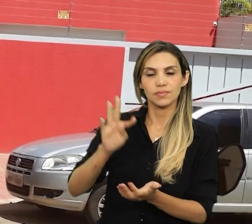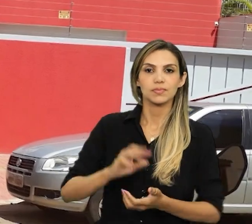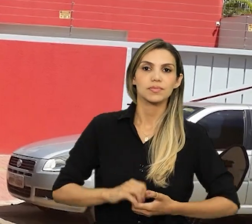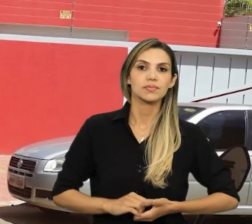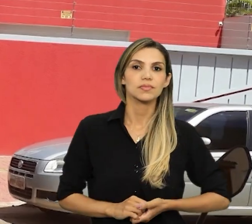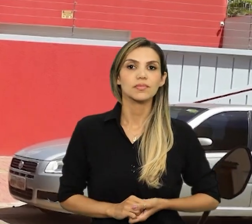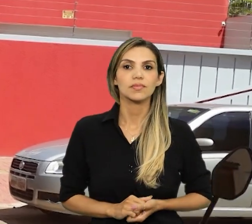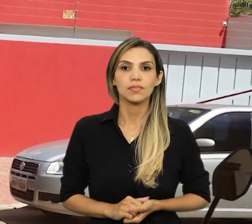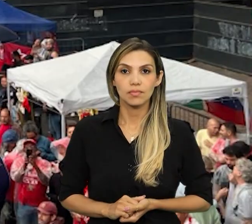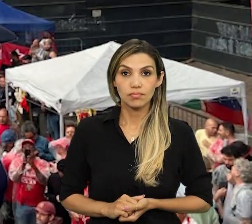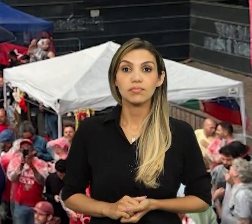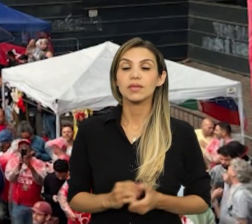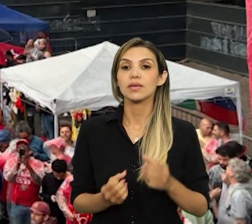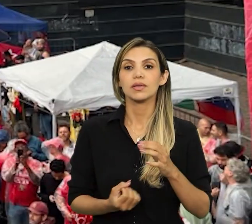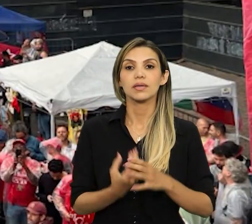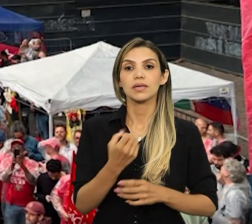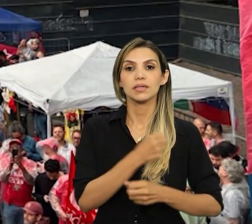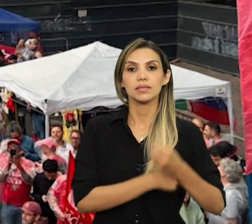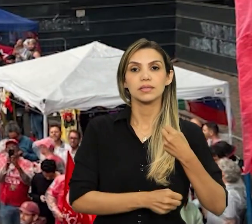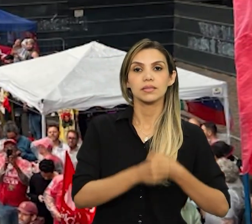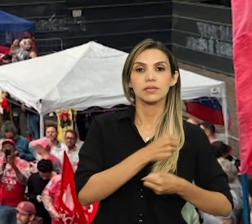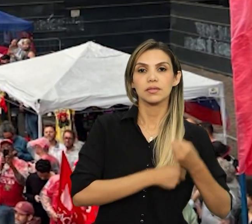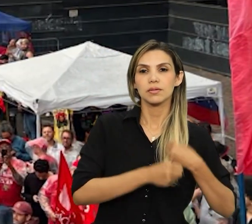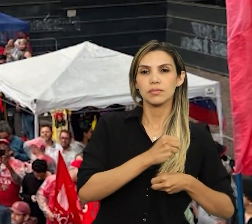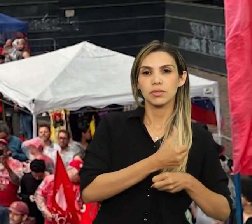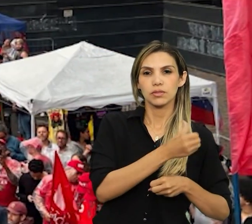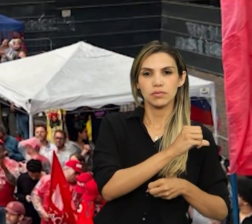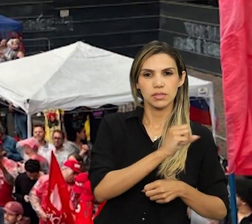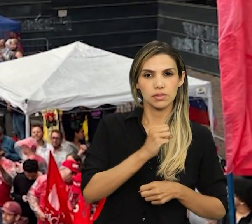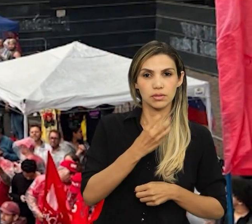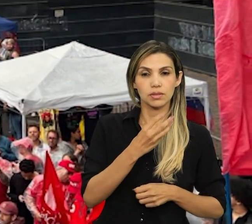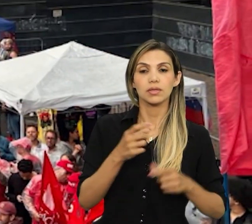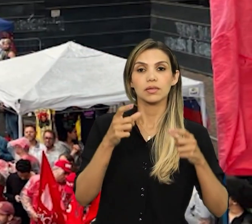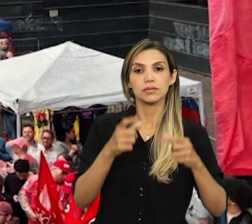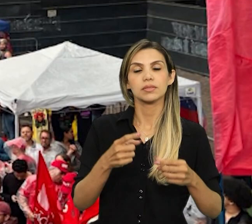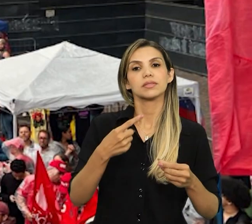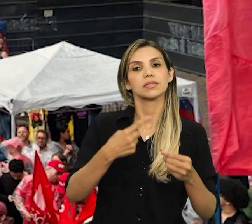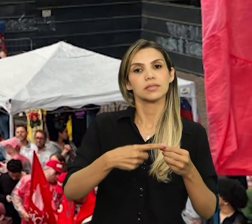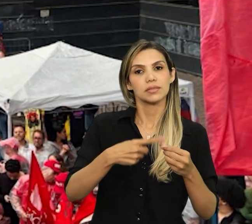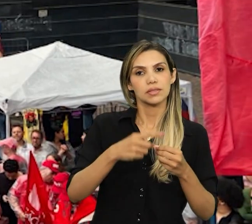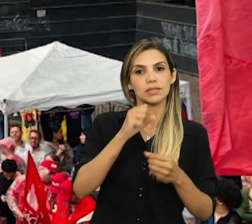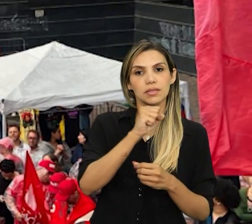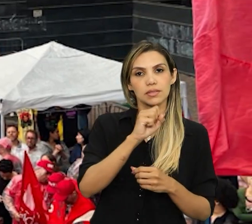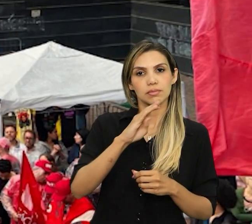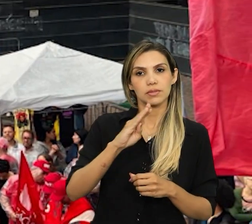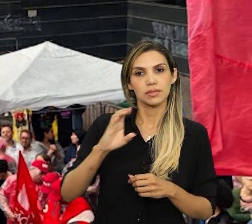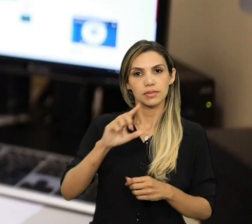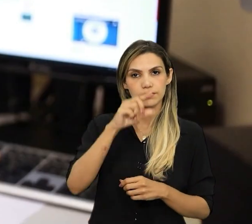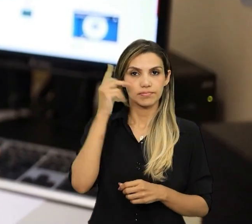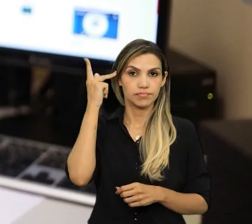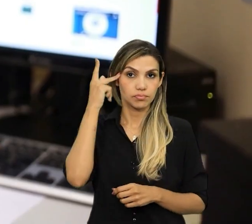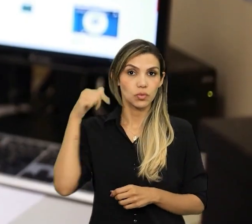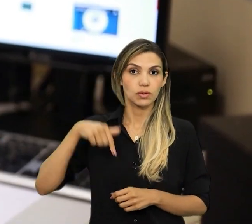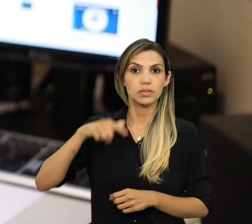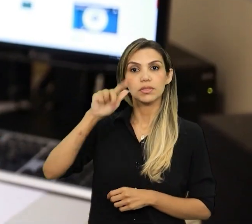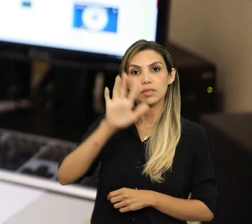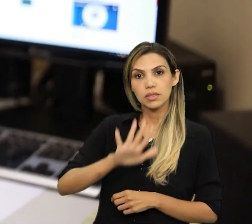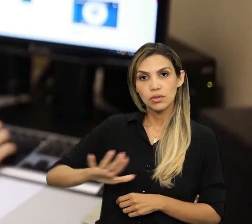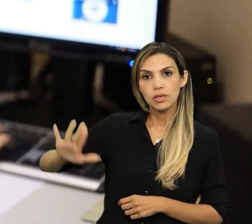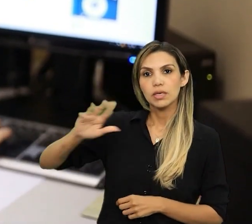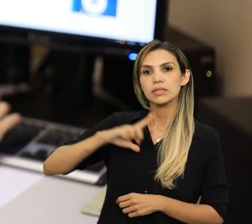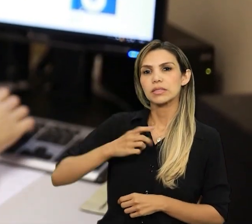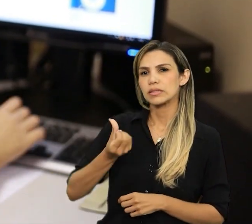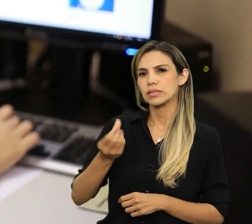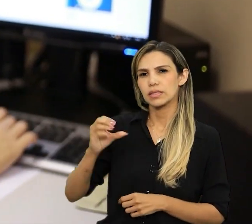a CUT. Ela foi fundada em 1983 em São Bernardo do Campo, em São Paulo. Em Goiás,